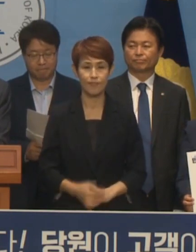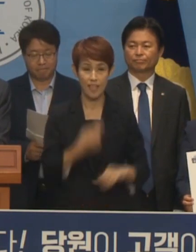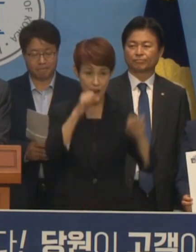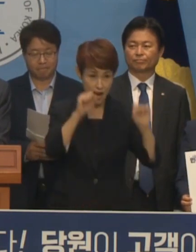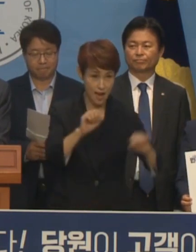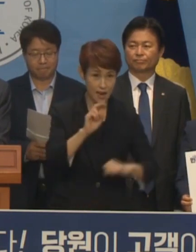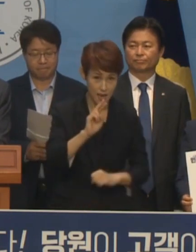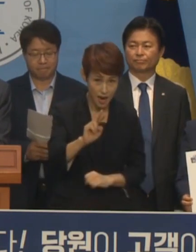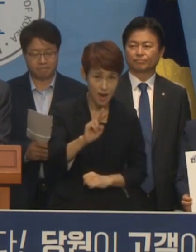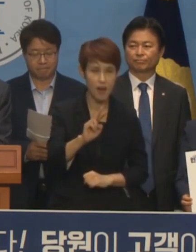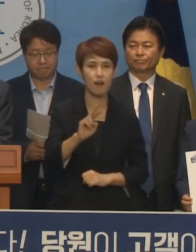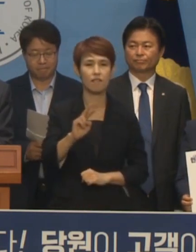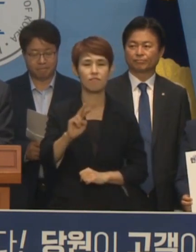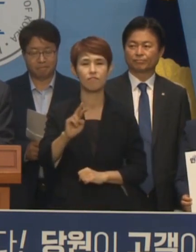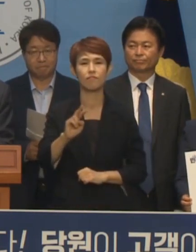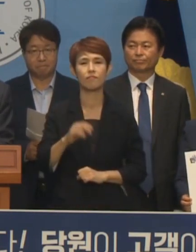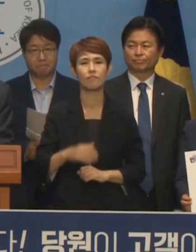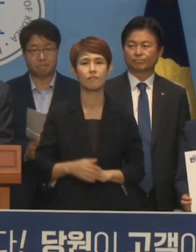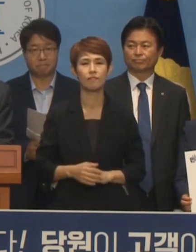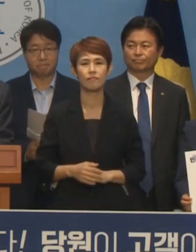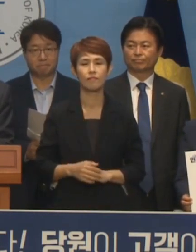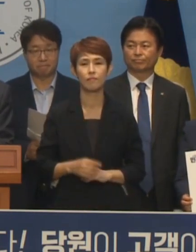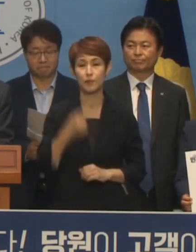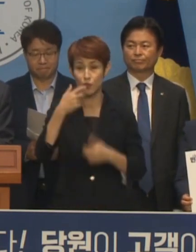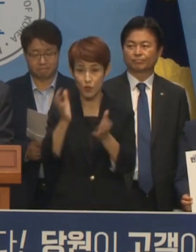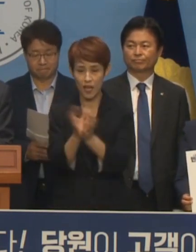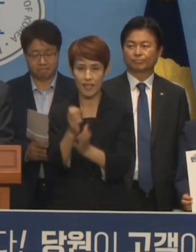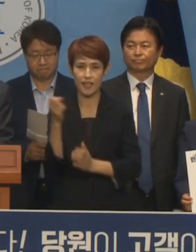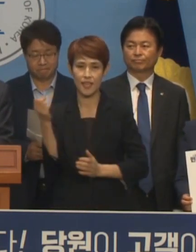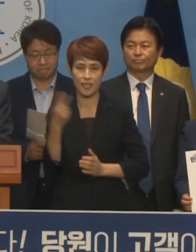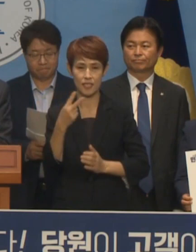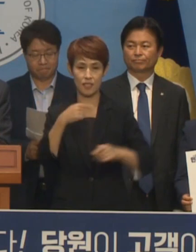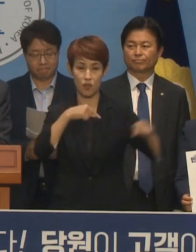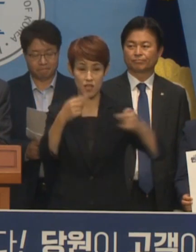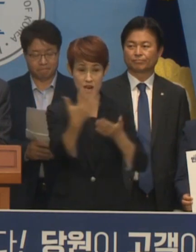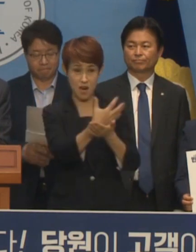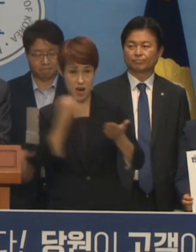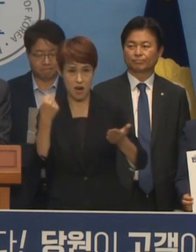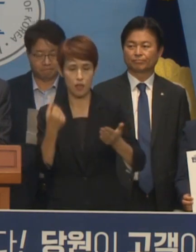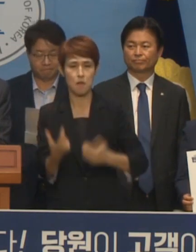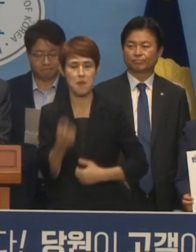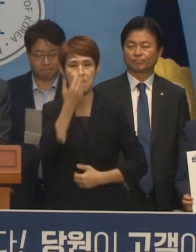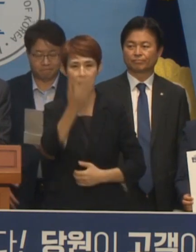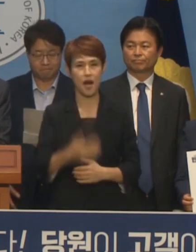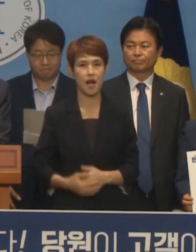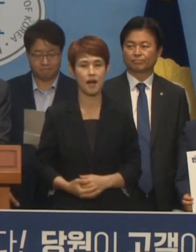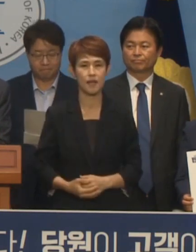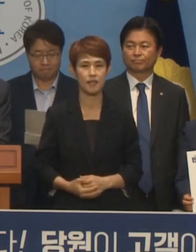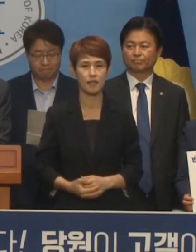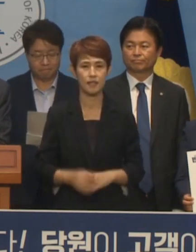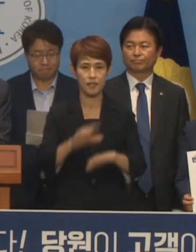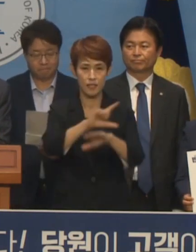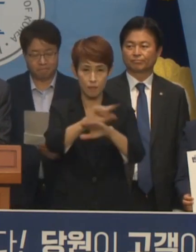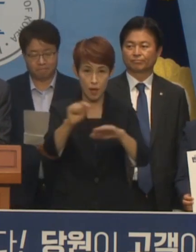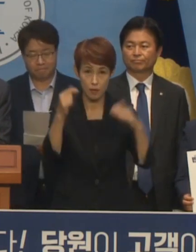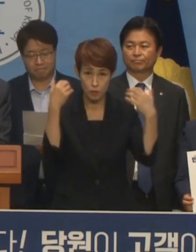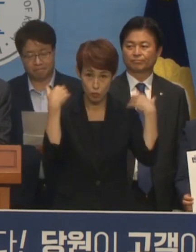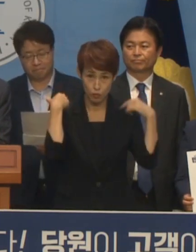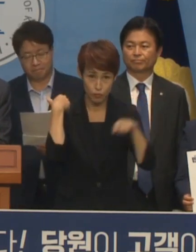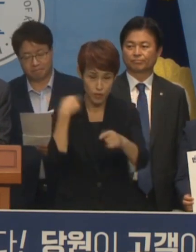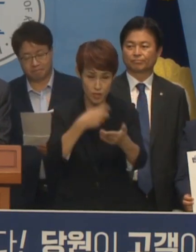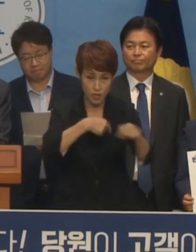살아야 재집권의 길은 더욱 빨라질 것입니다. 검증된 지방정부 정책들을